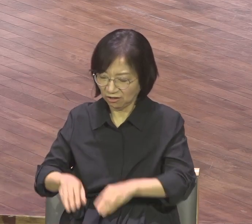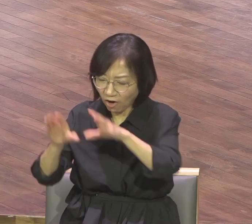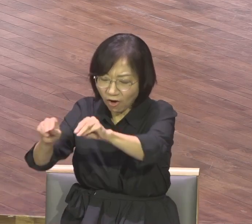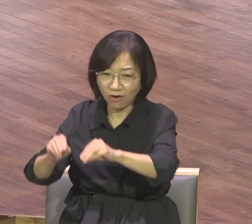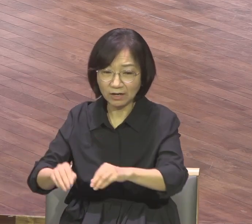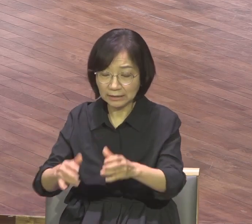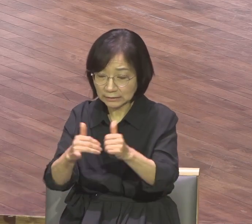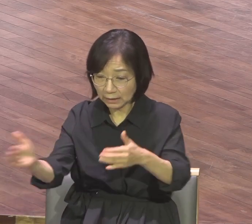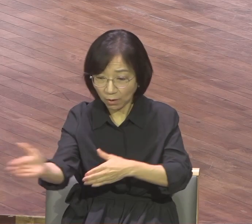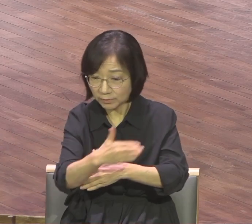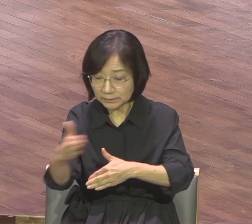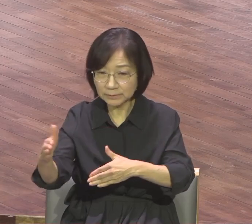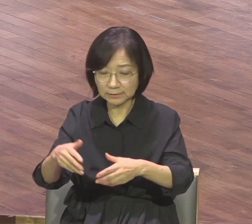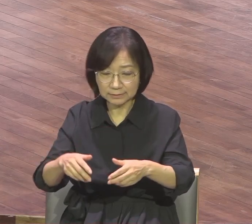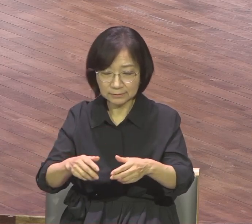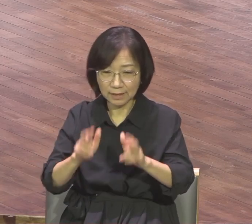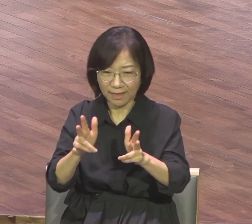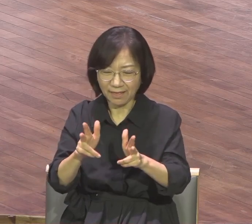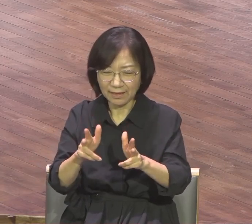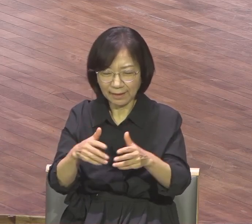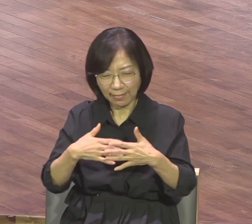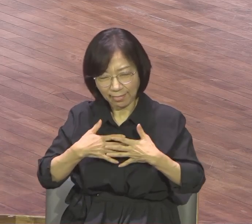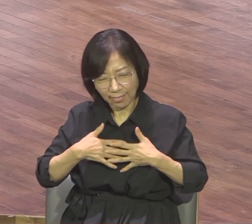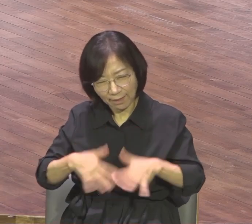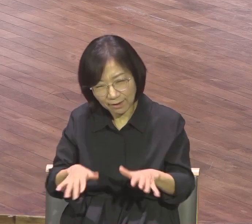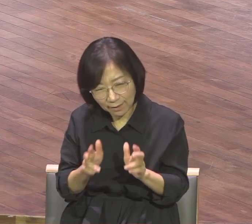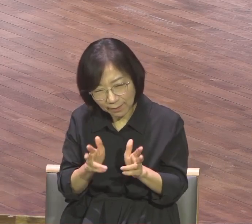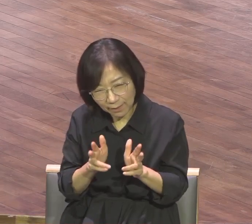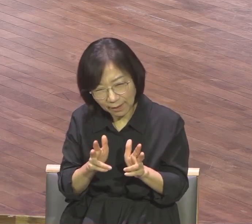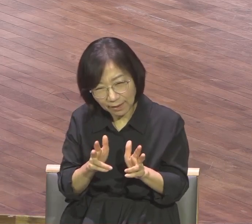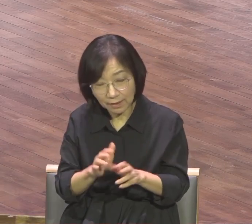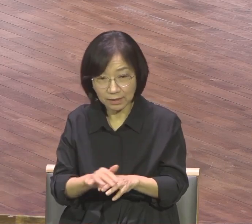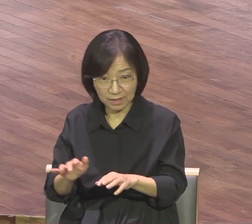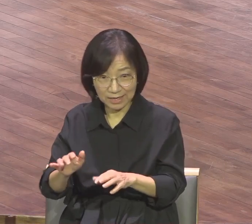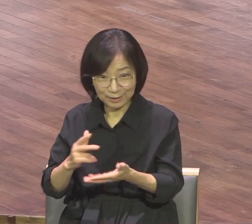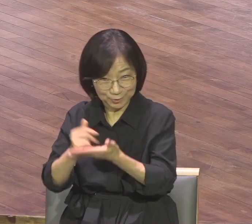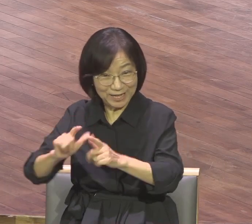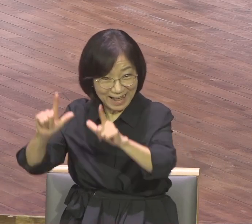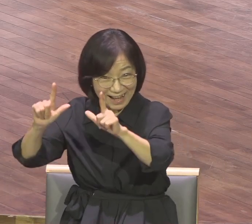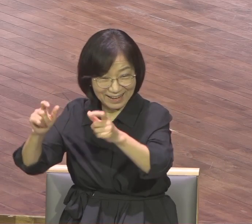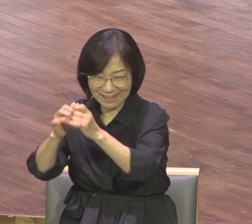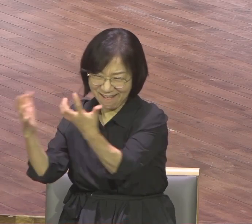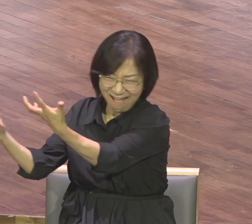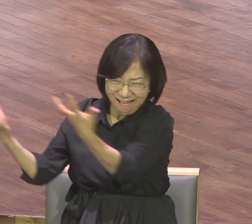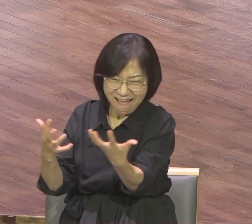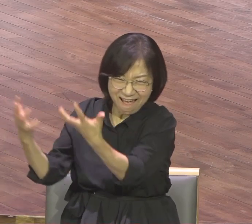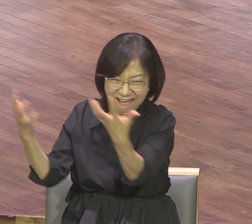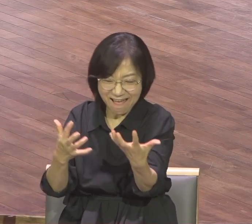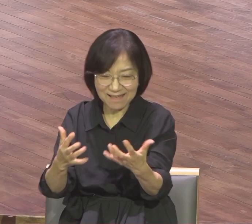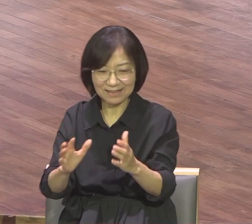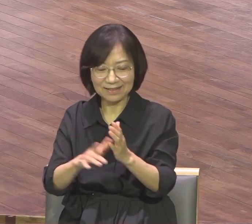평일날은 그냥 끄듯이 하고 예배 드릴 때만 좀 확 틀어 시원하게 해주라.